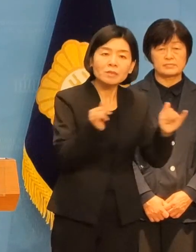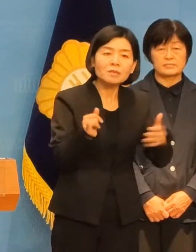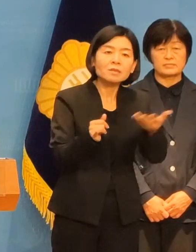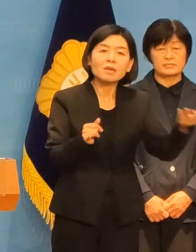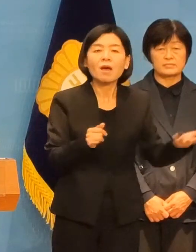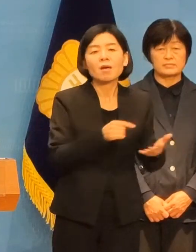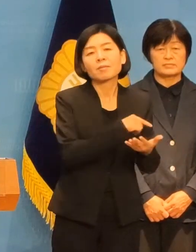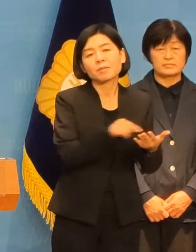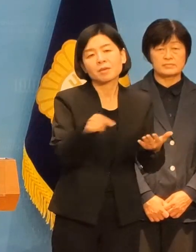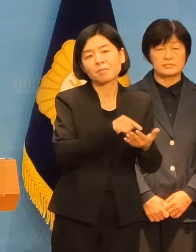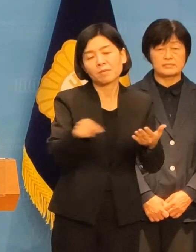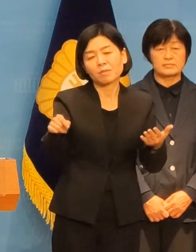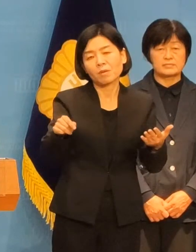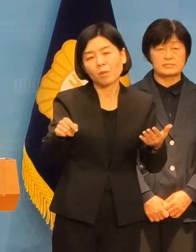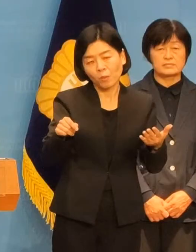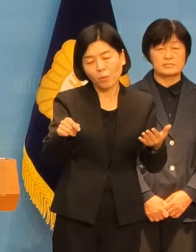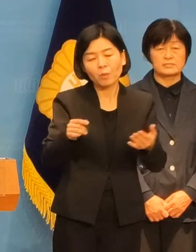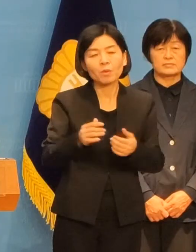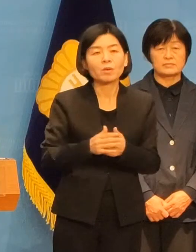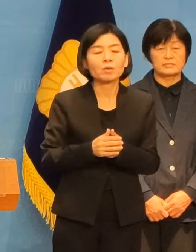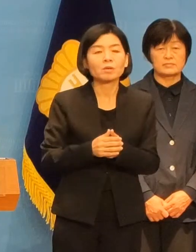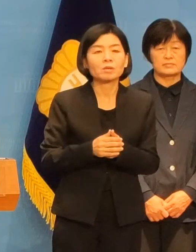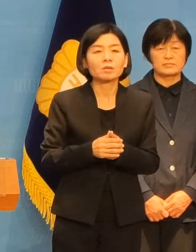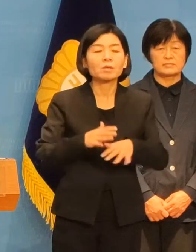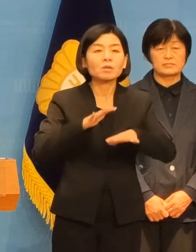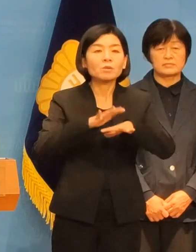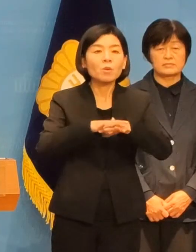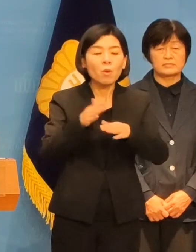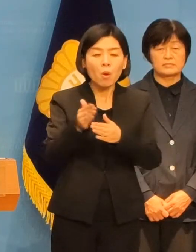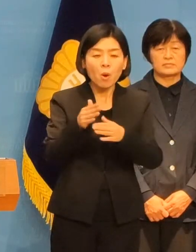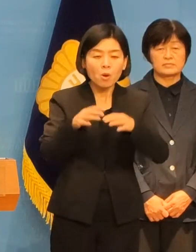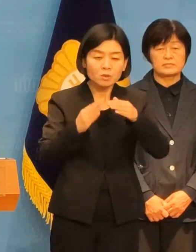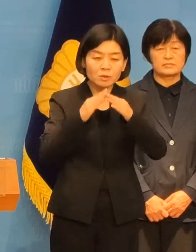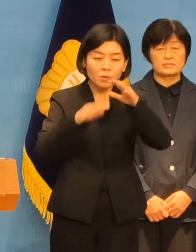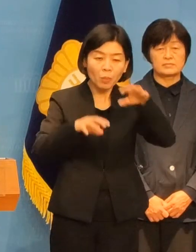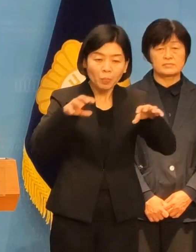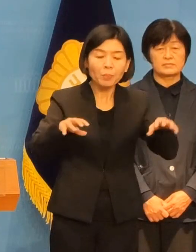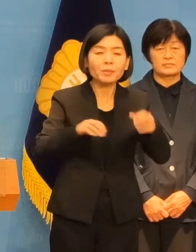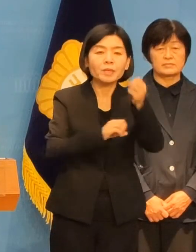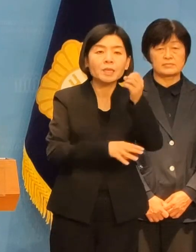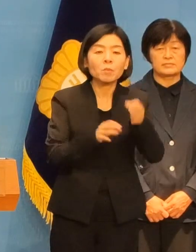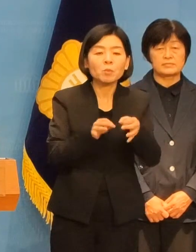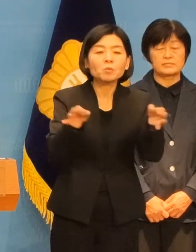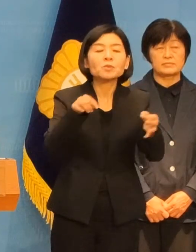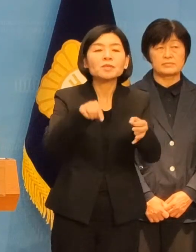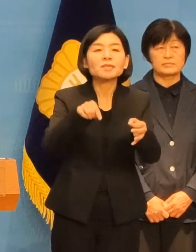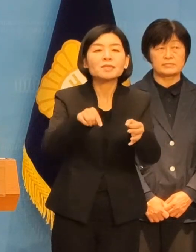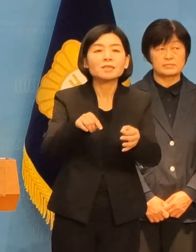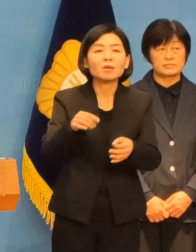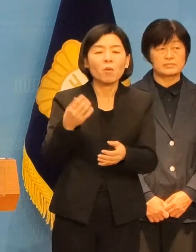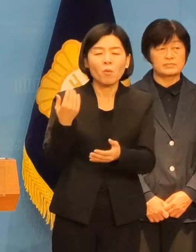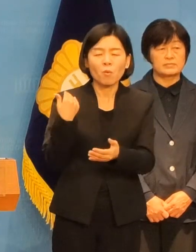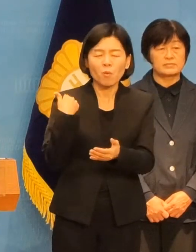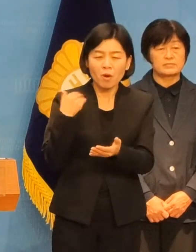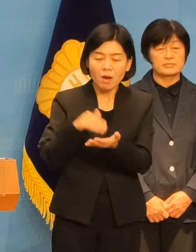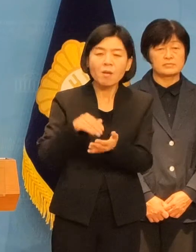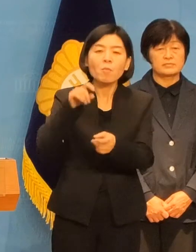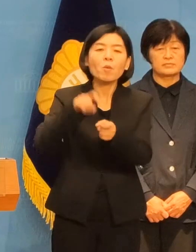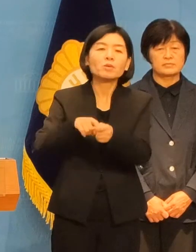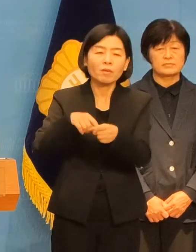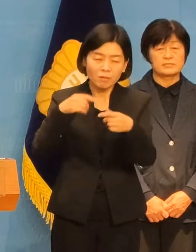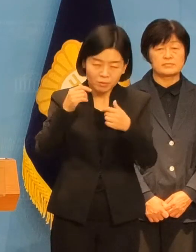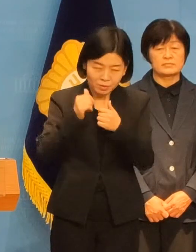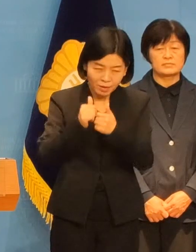상황이 벌어지고 있습니다. 그래서 농어촌 기본소득이 원래의 취지에 맞게 국비도 더